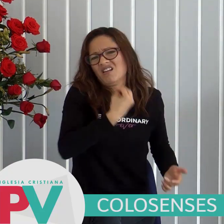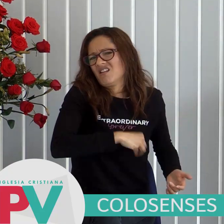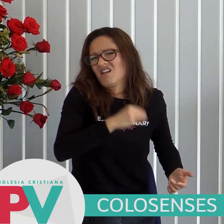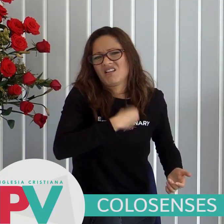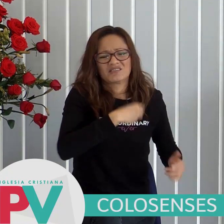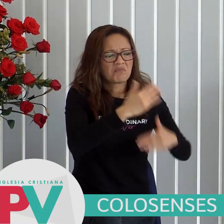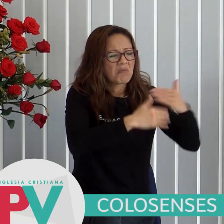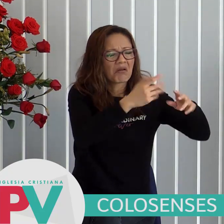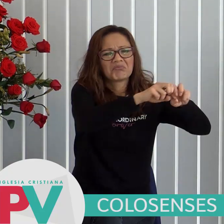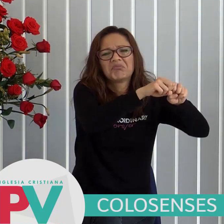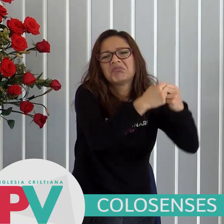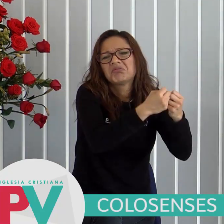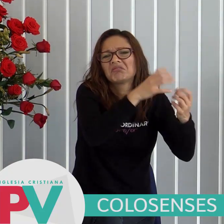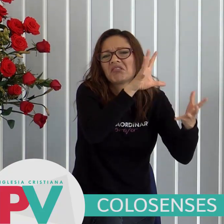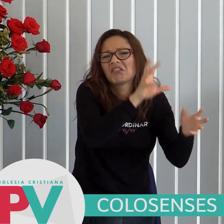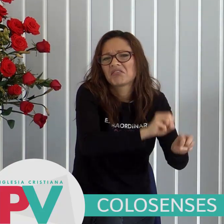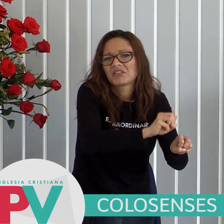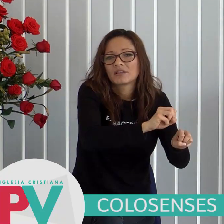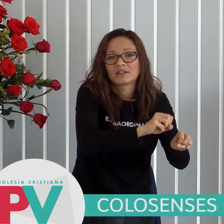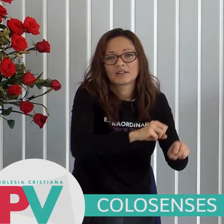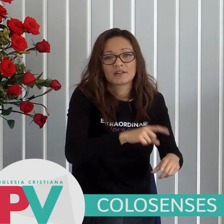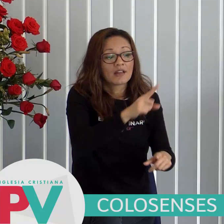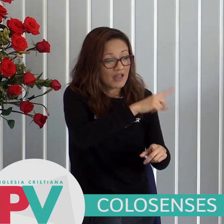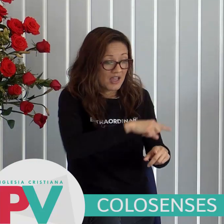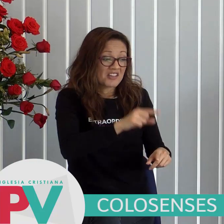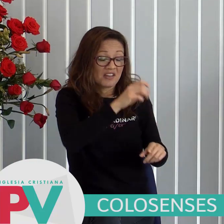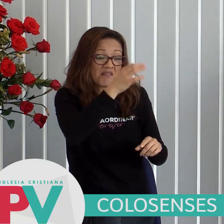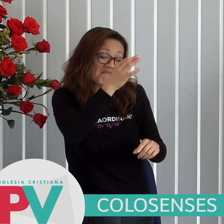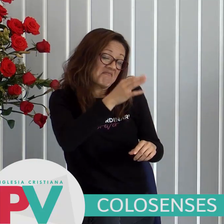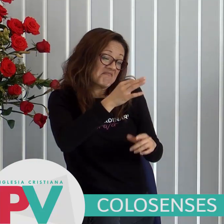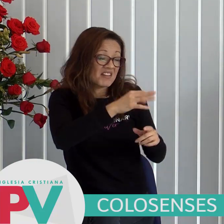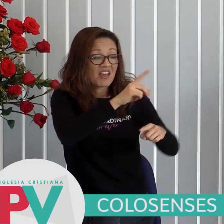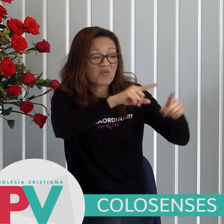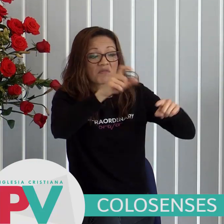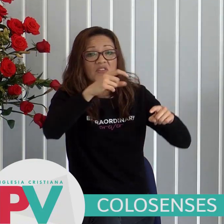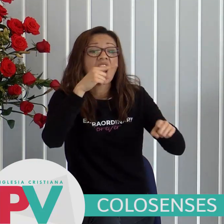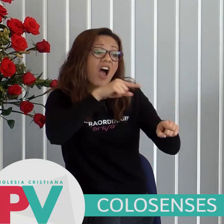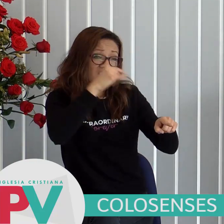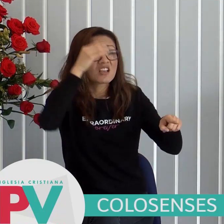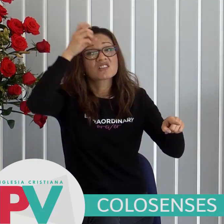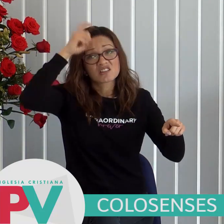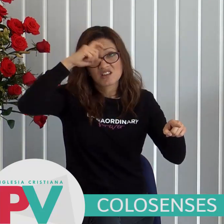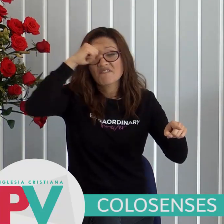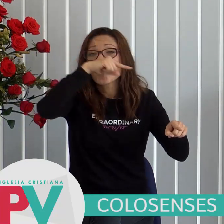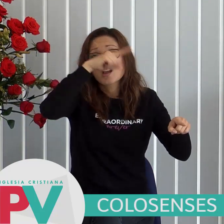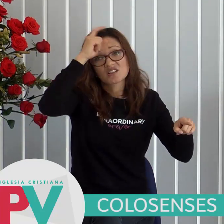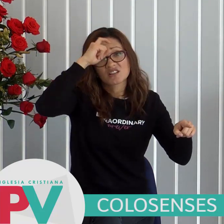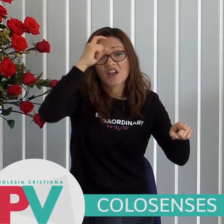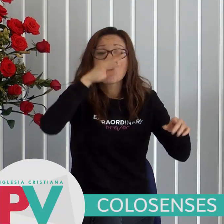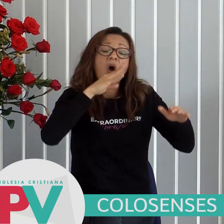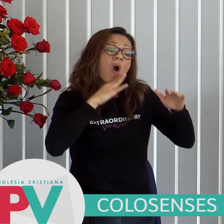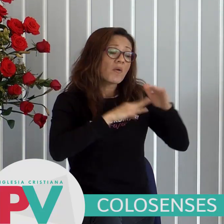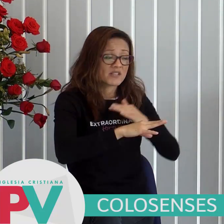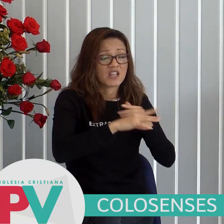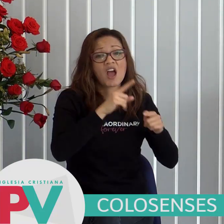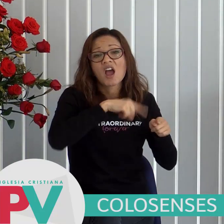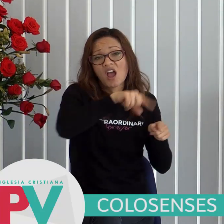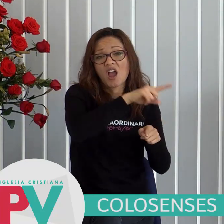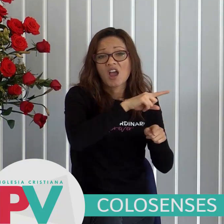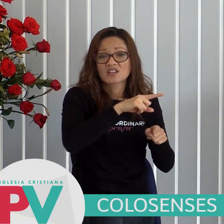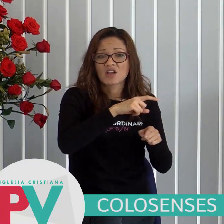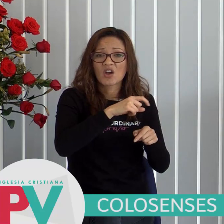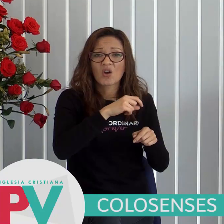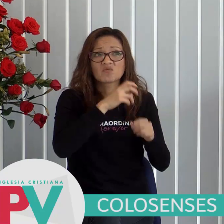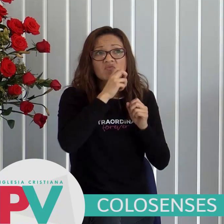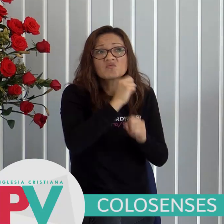uso. Tales cosas tienen, la verdad, cierta reputación de sabiduría en culto voluntario, en humildad, en duro